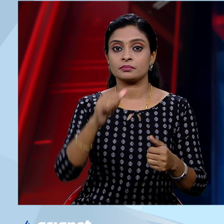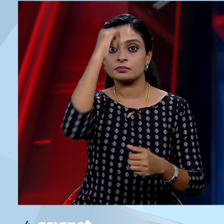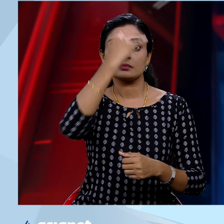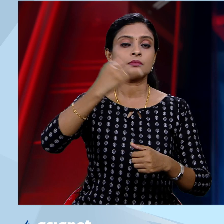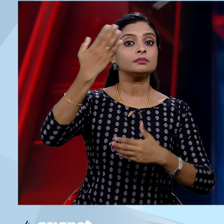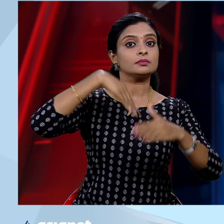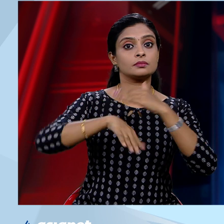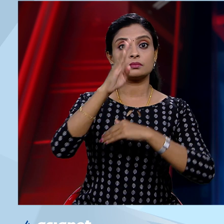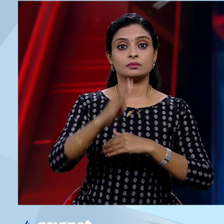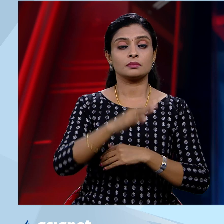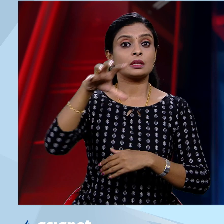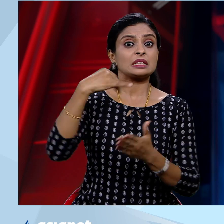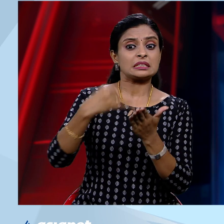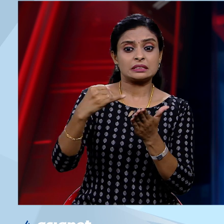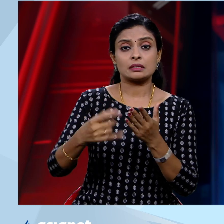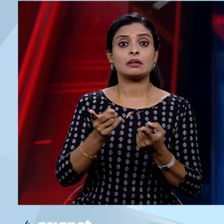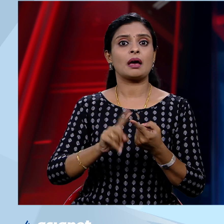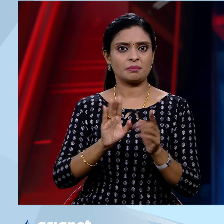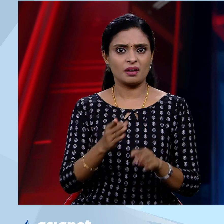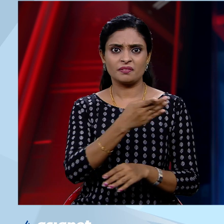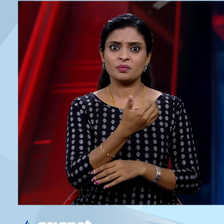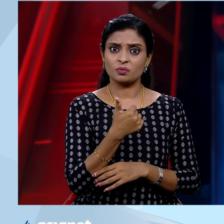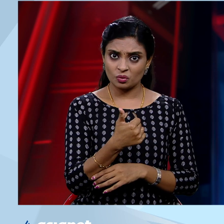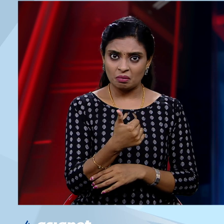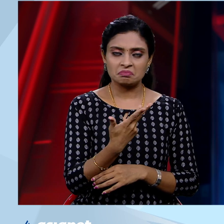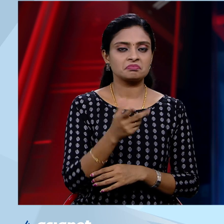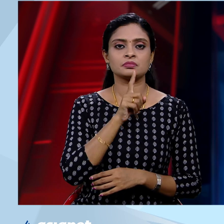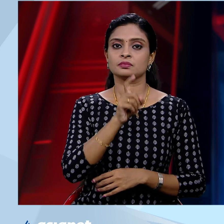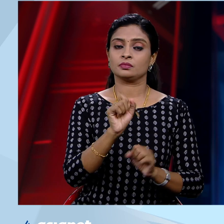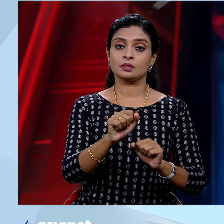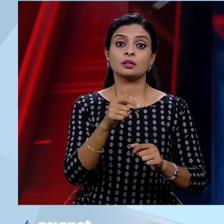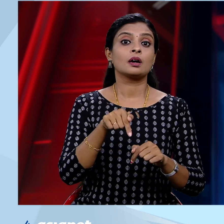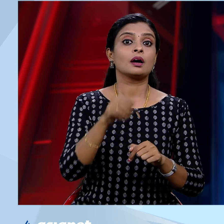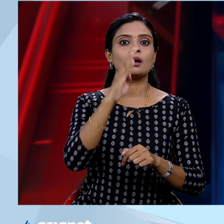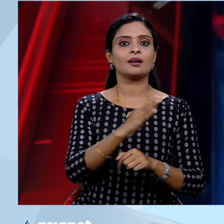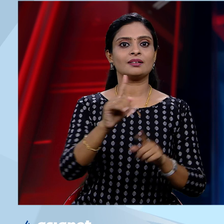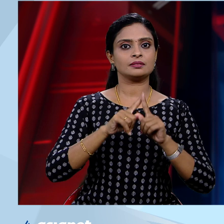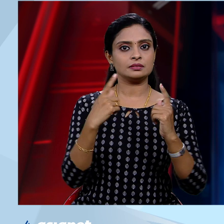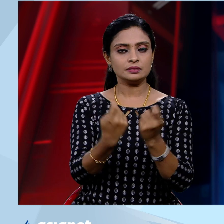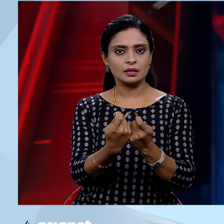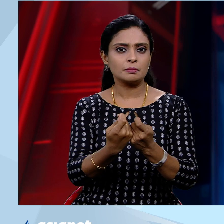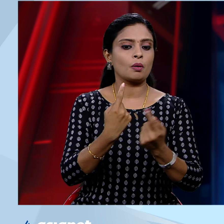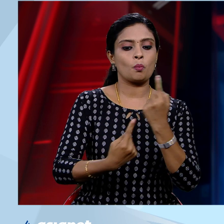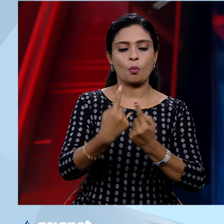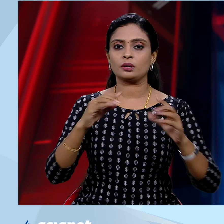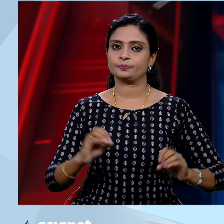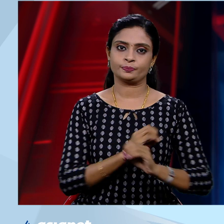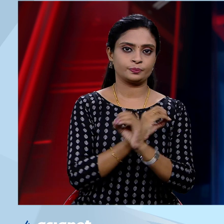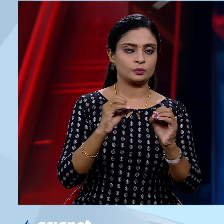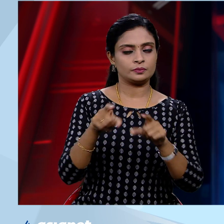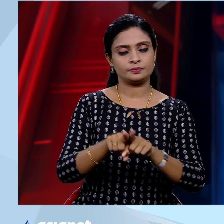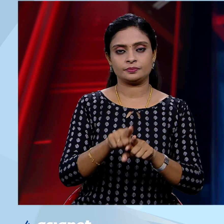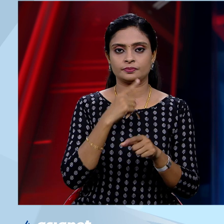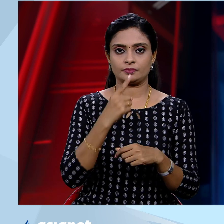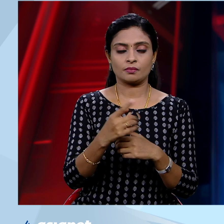ആക്രമിക്കപ്പെടുന്നുണ്ടെന്നും ഇവരാണോ മഹാന്മാരെന്നും കെ സി വേണുഗോപാൽ ചോദിച്ചു. സഭയ്ക്ക് രാഷ്ട്രീയമില്ലെന്നും റബ്ബർ വിലയിടിവിന് കാരണം കേന്ദ്ര നയങ്ങളെന്നും ജോസ് കെ മാണി